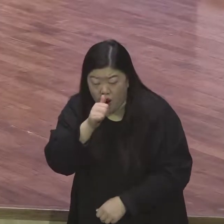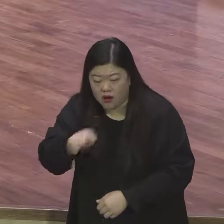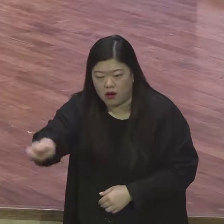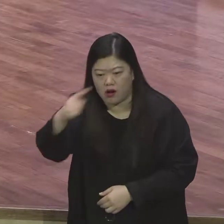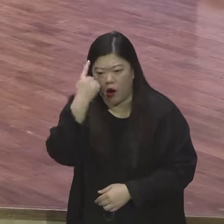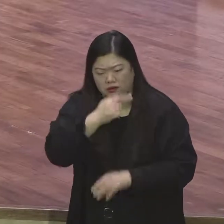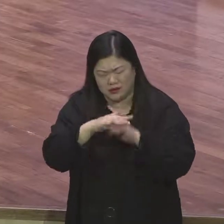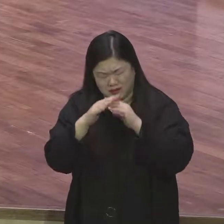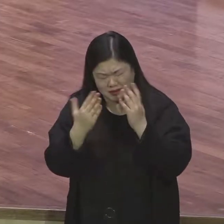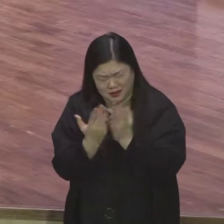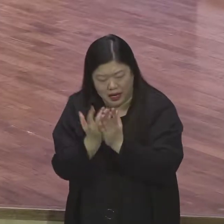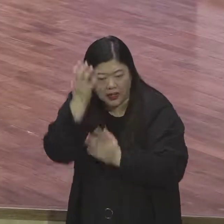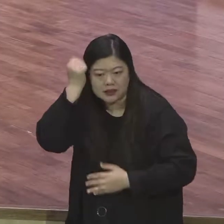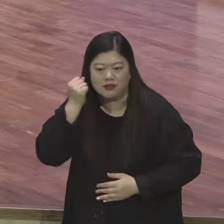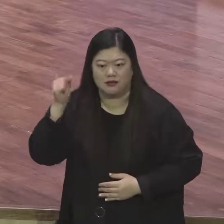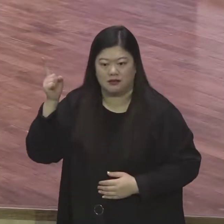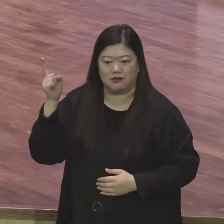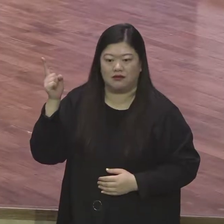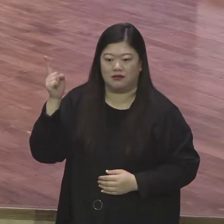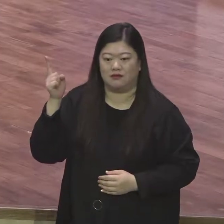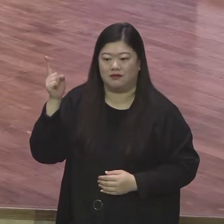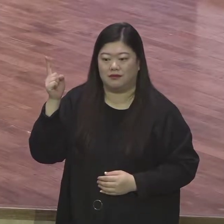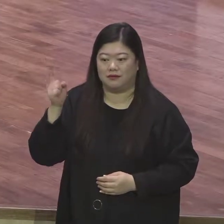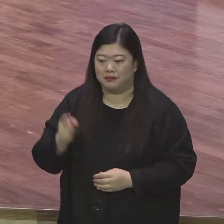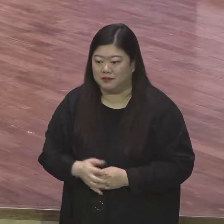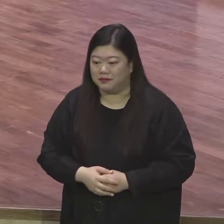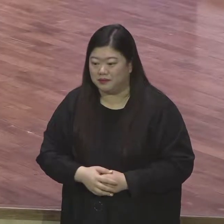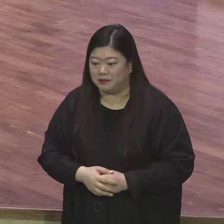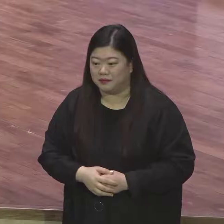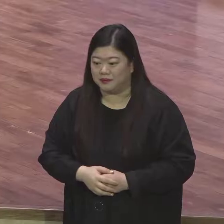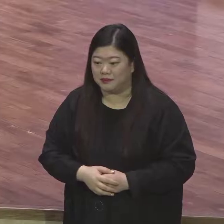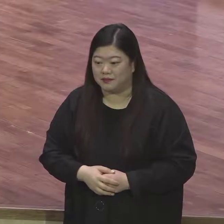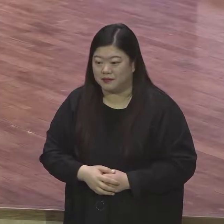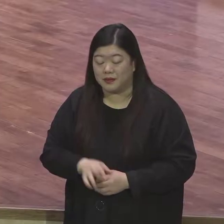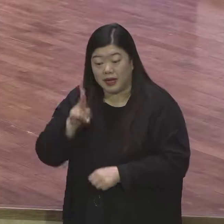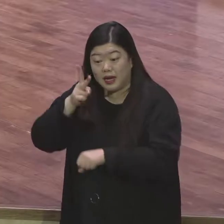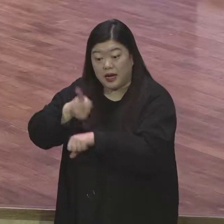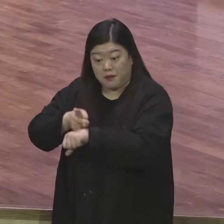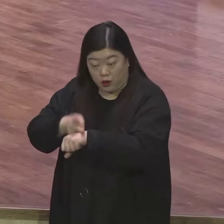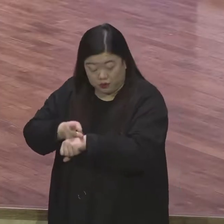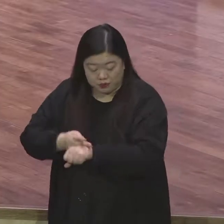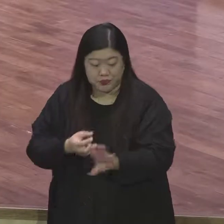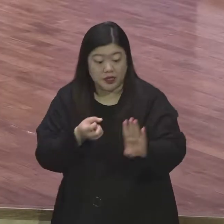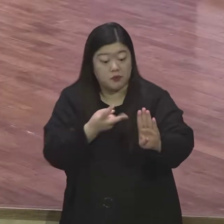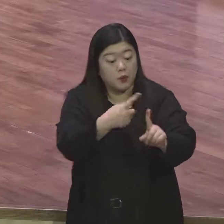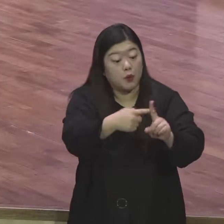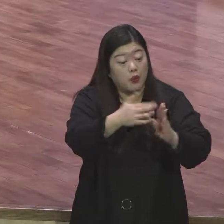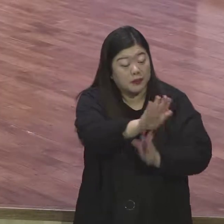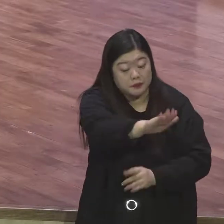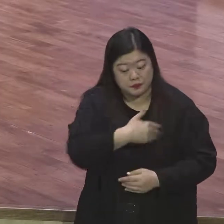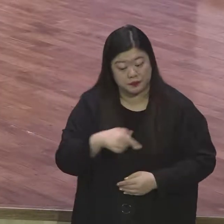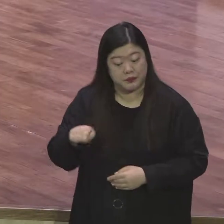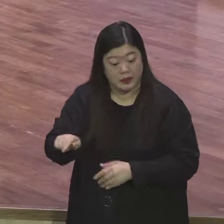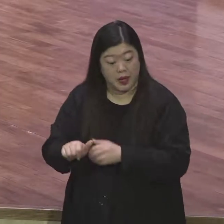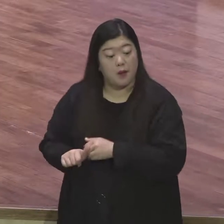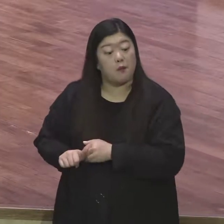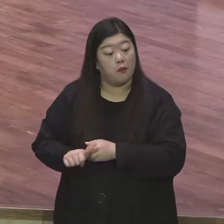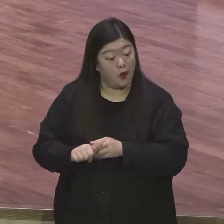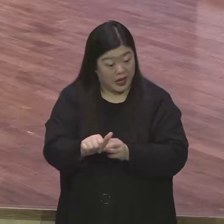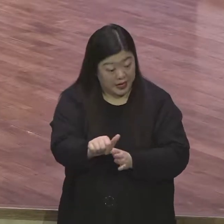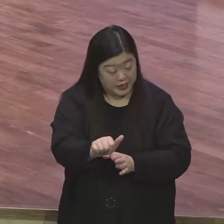자. 오늘 본문에 보니까 바울이 빌립보 교회를 위해서 사역자를 파송할 계획을 세우고 주변에 있는